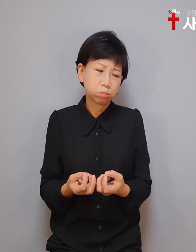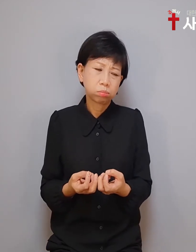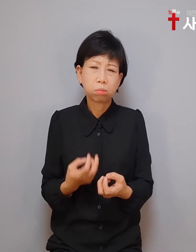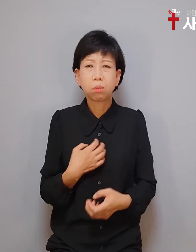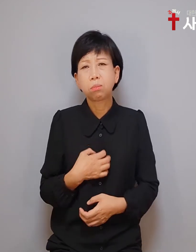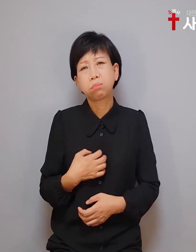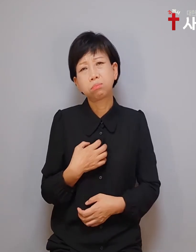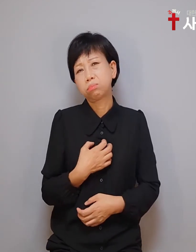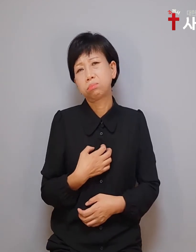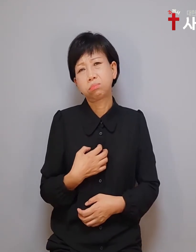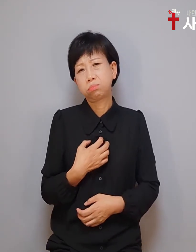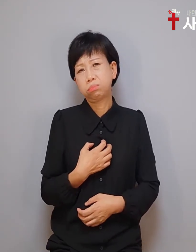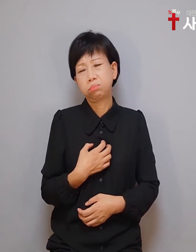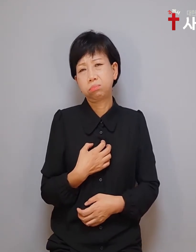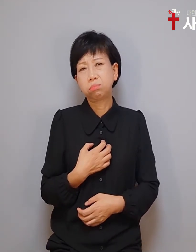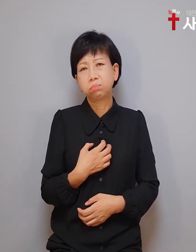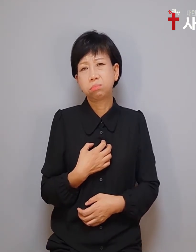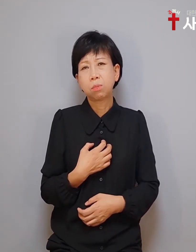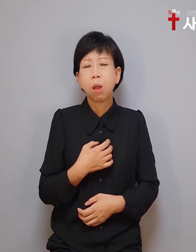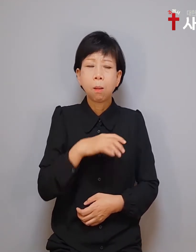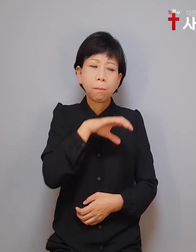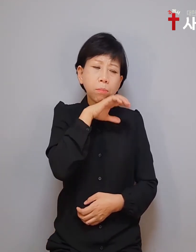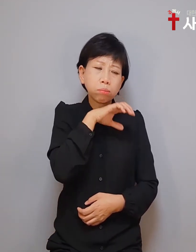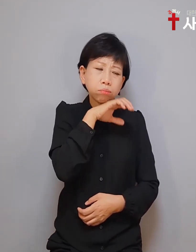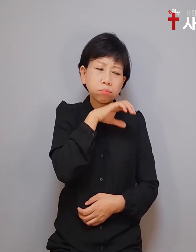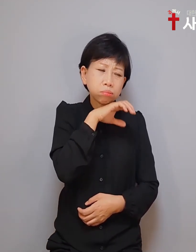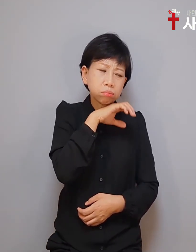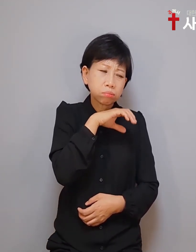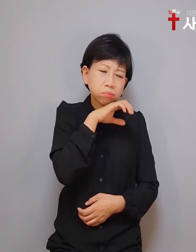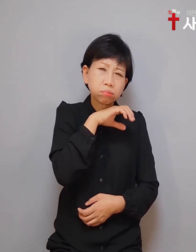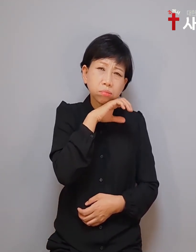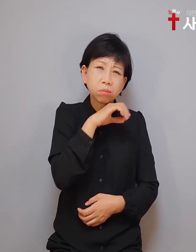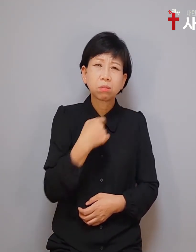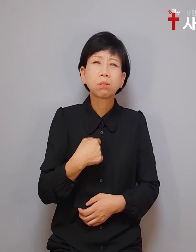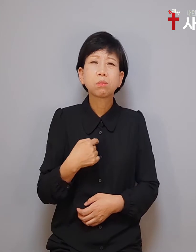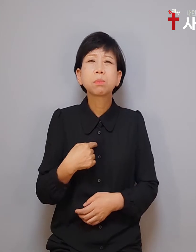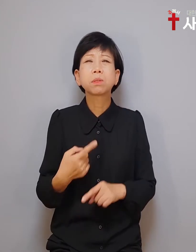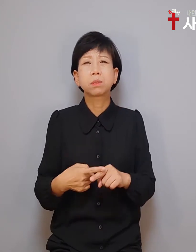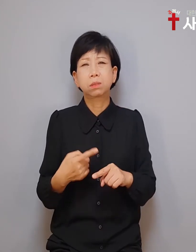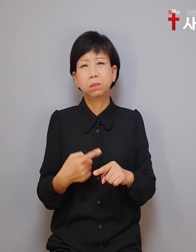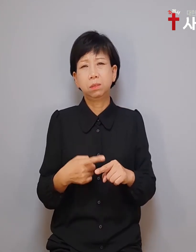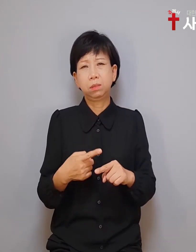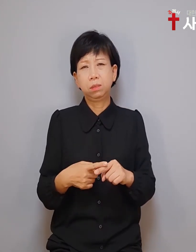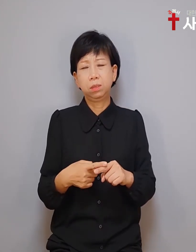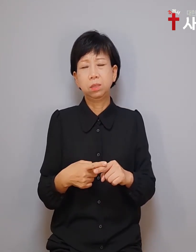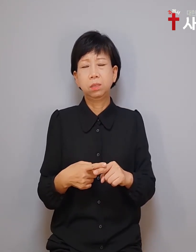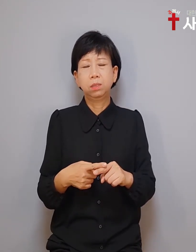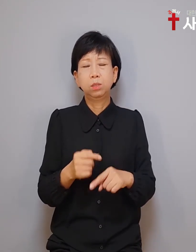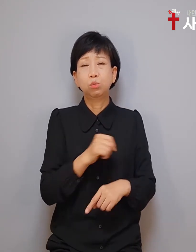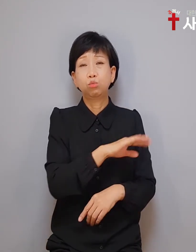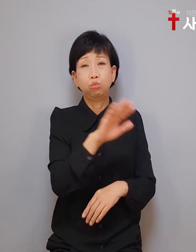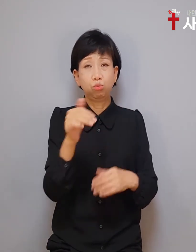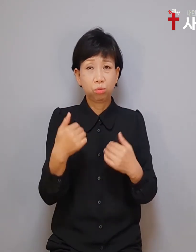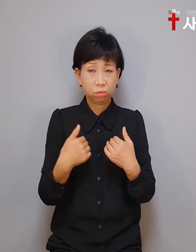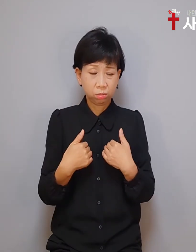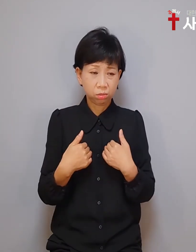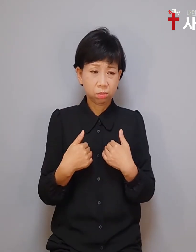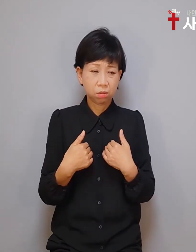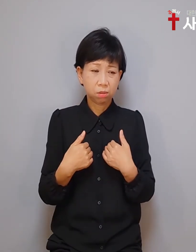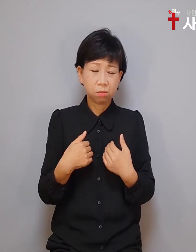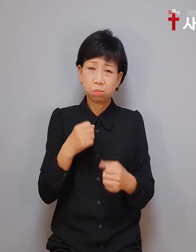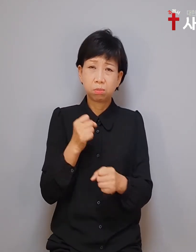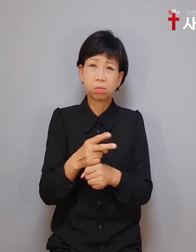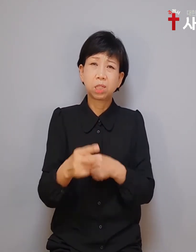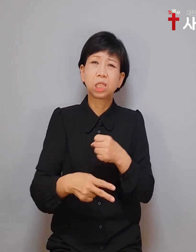걱정이죠. 네, 원망하고 불평했던 시간들이 저를 포함해서 우리 모두에게 2년 동안 꽉